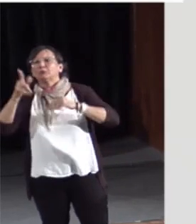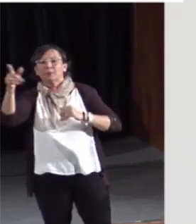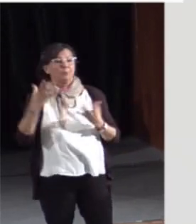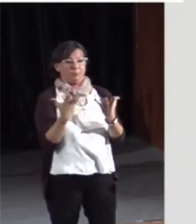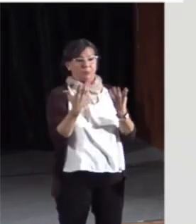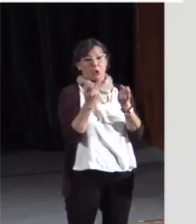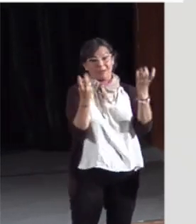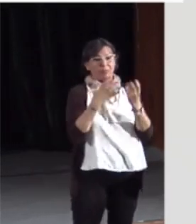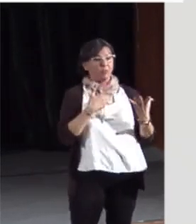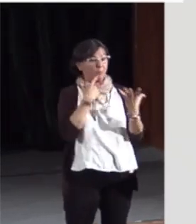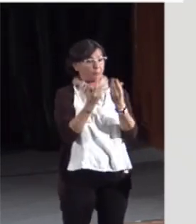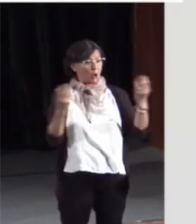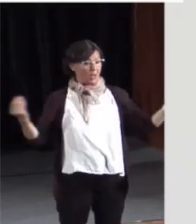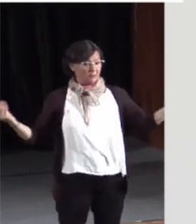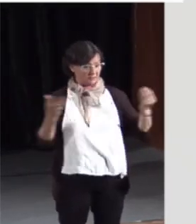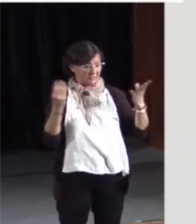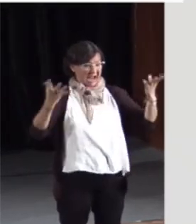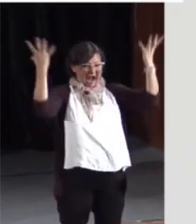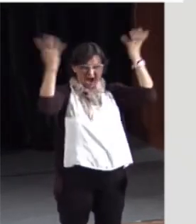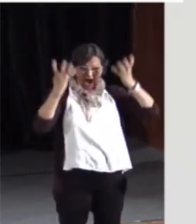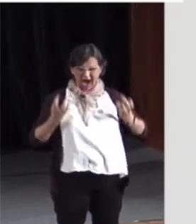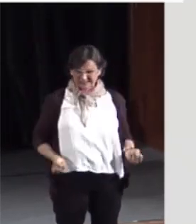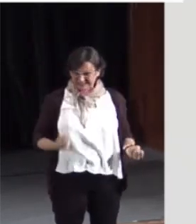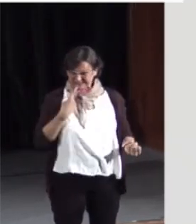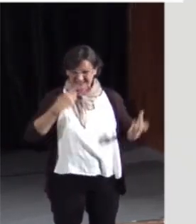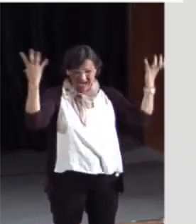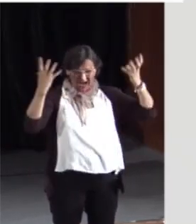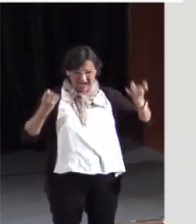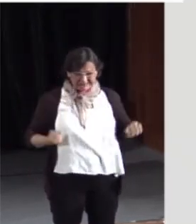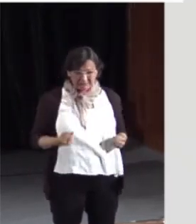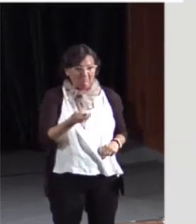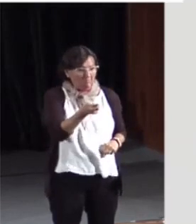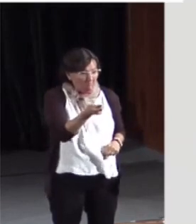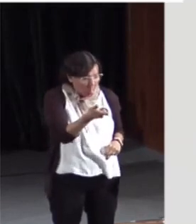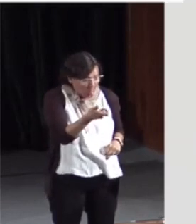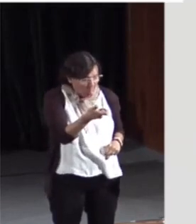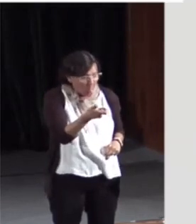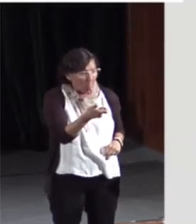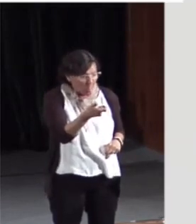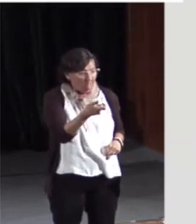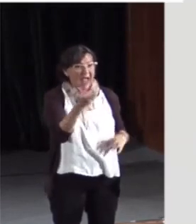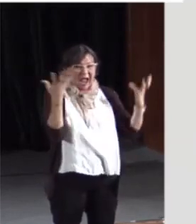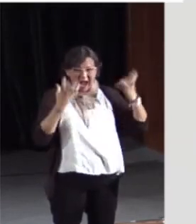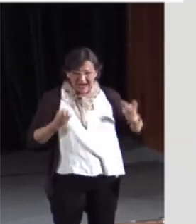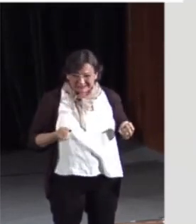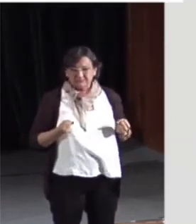los aspectos verbales. También en los números. Si utilizamos este signo,